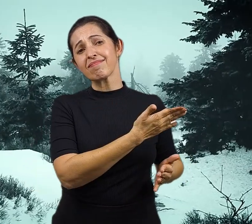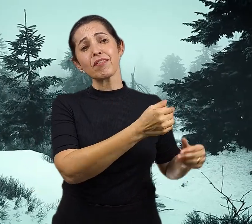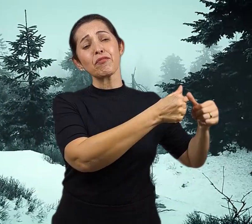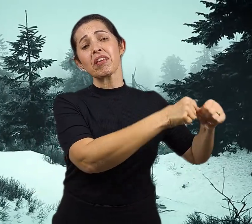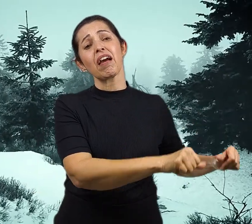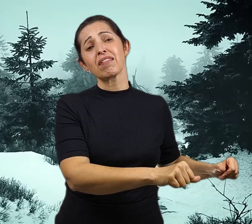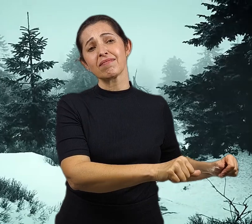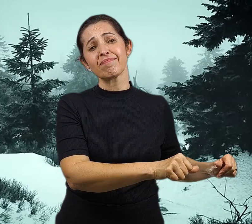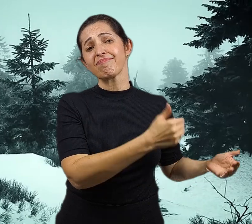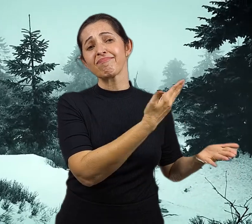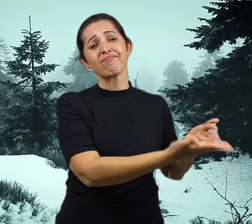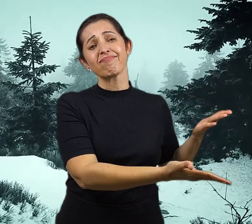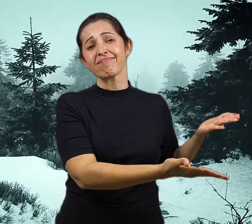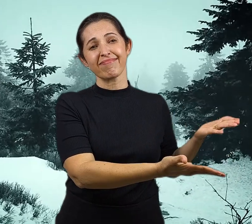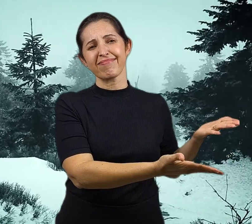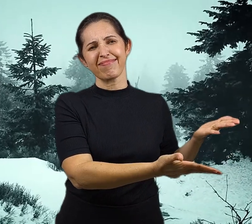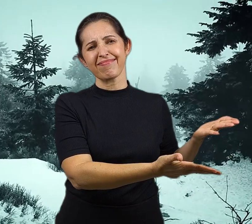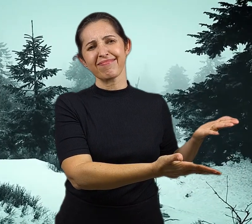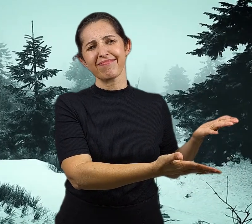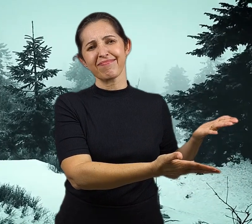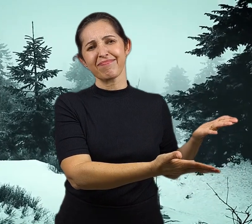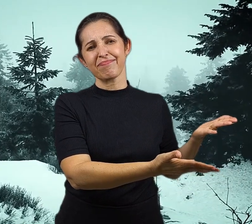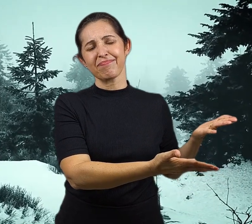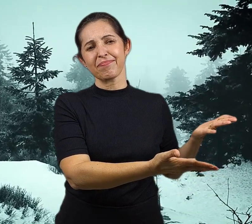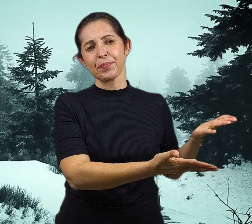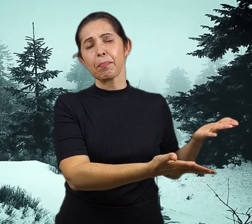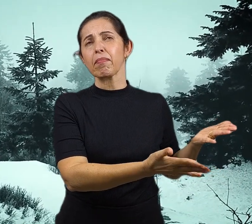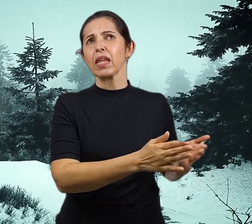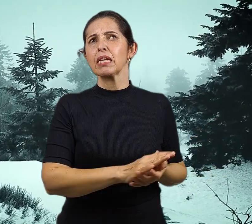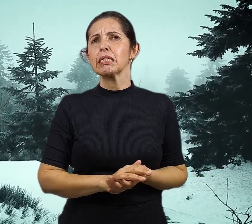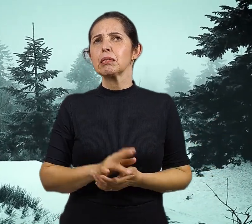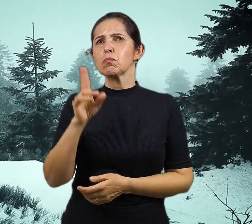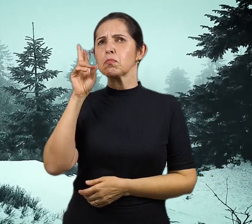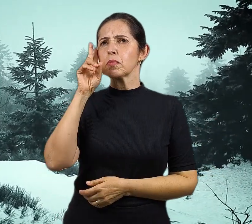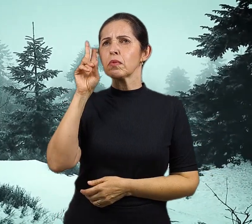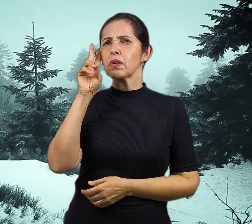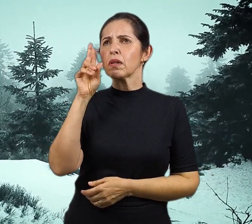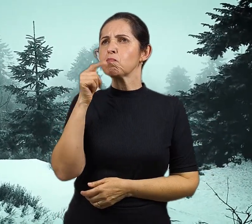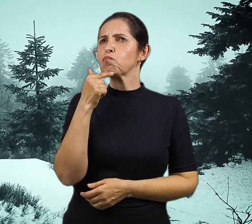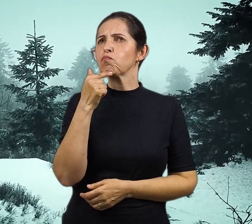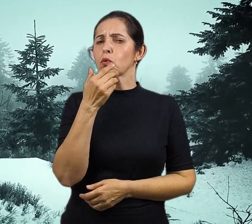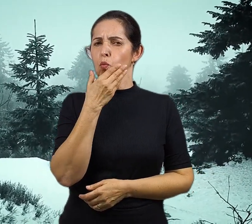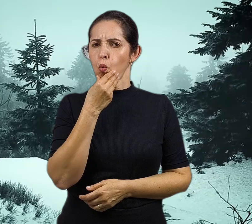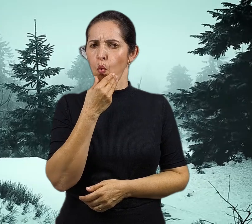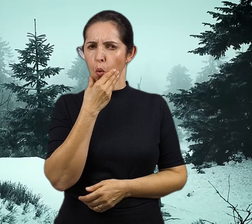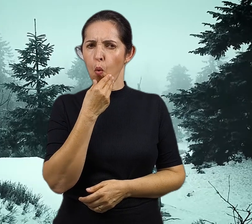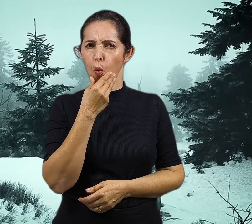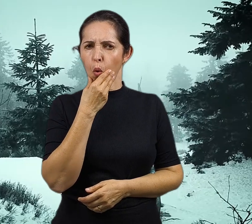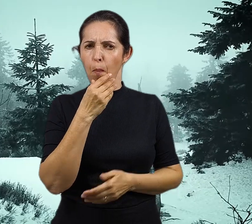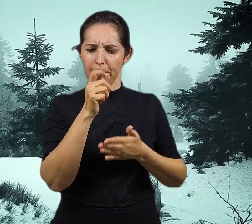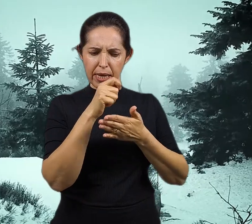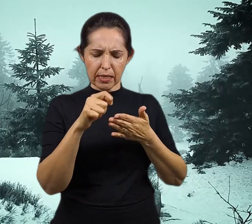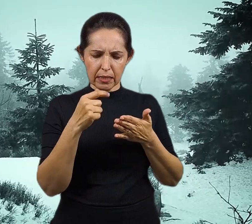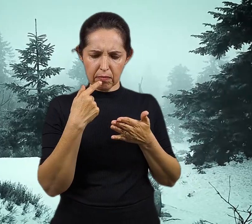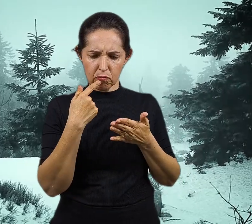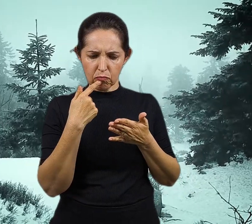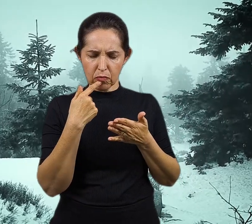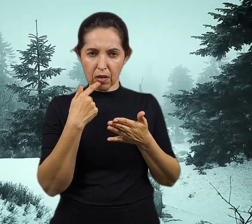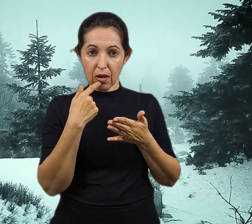Eu não me lembro quem foi, acho que foi o Alexandre o Grande, que pediu para ser colocado no caixão com o braço para fora. Não sei se foi esse, se foi um filósofo,